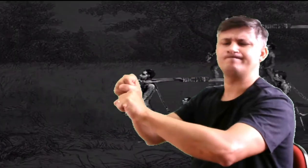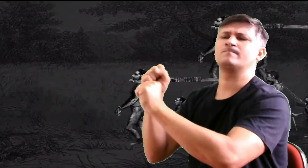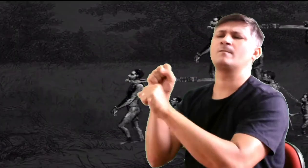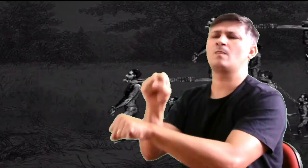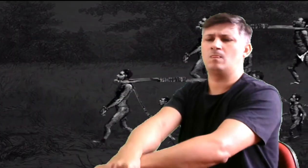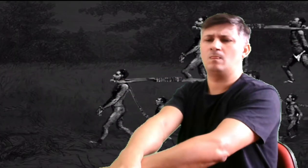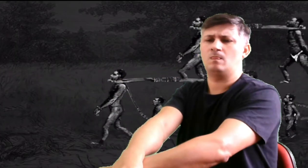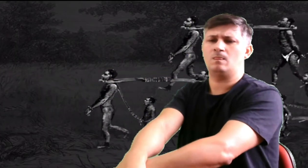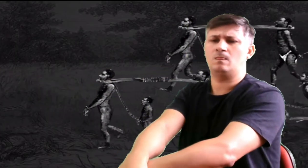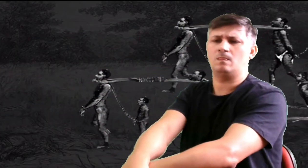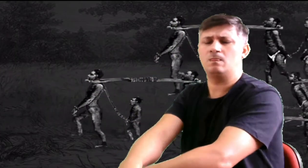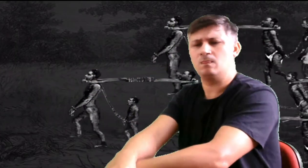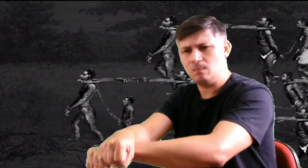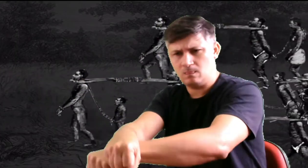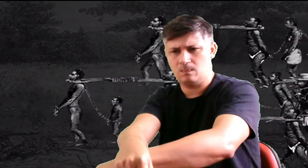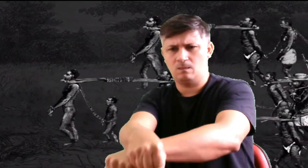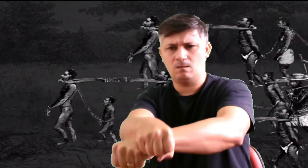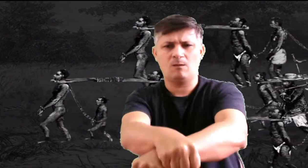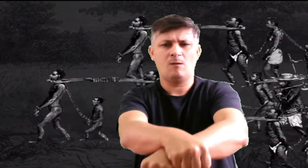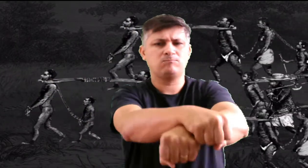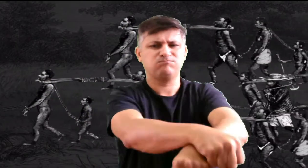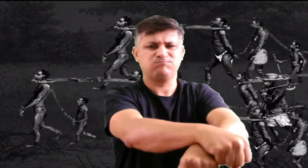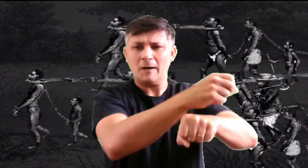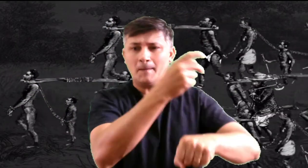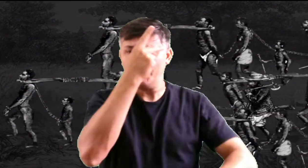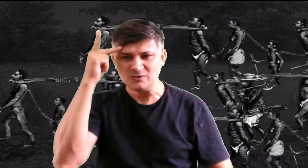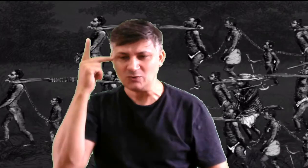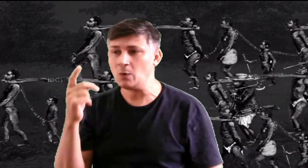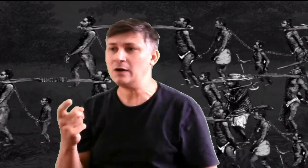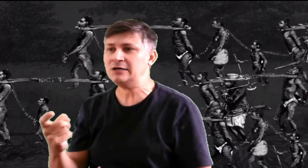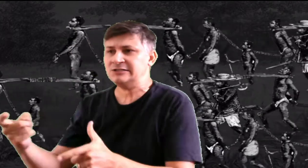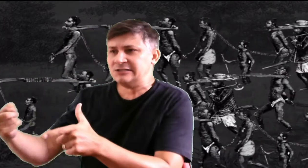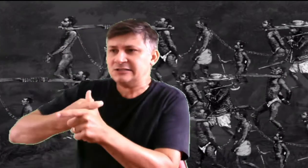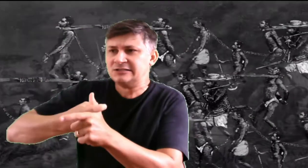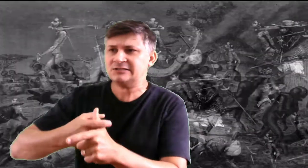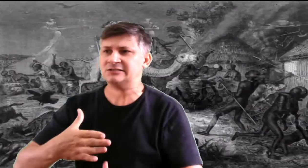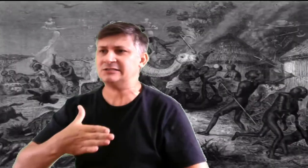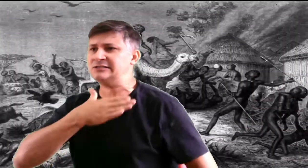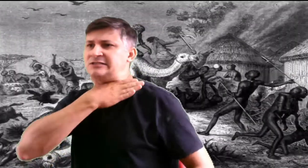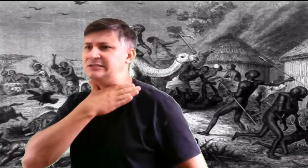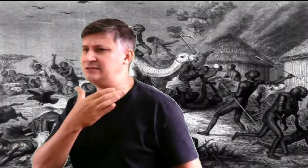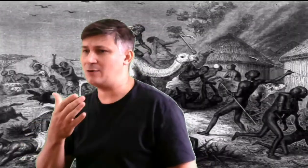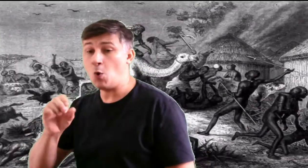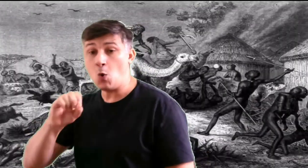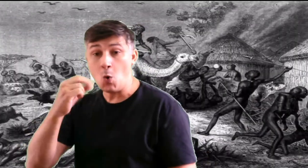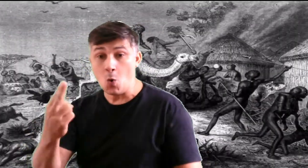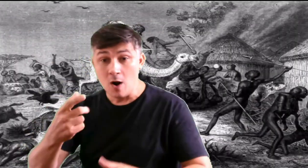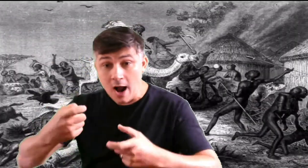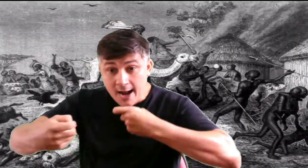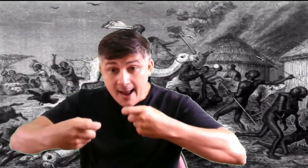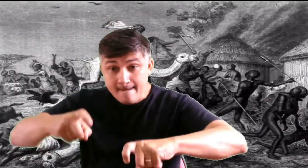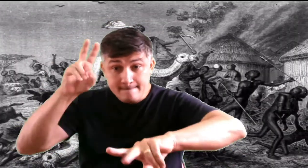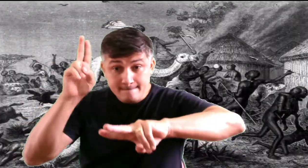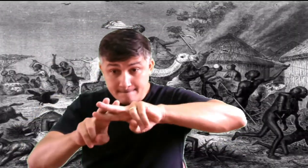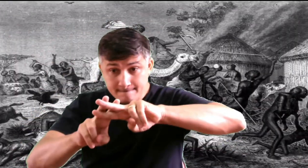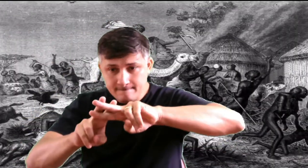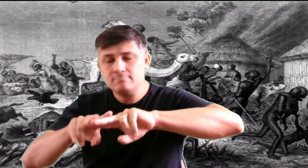e podiam ser pessoas que não conseguiam quitar suas dívidas ou prisioneiros de guerra.